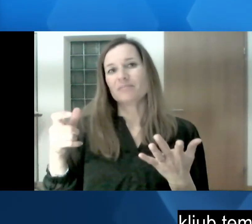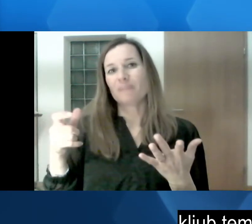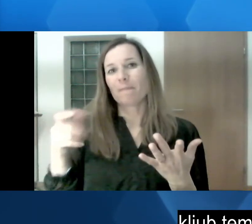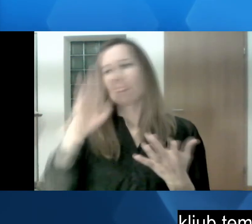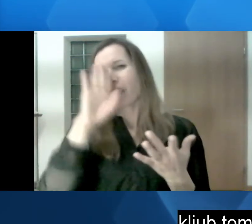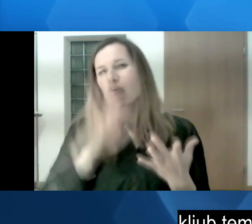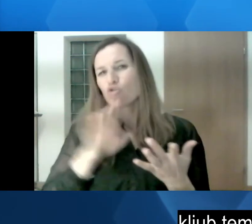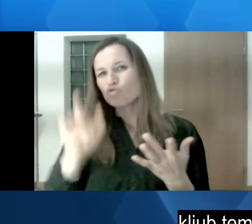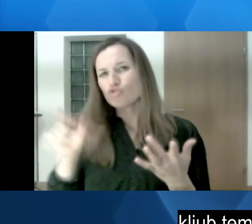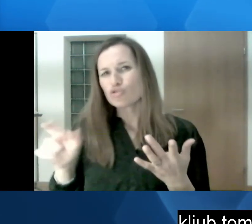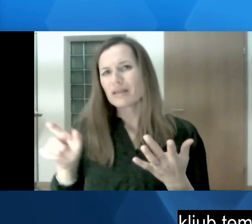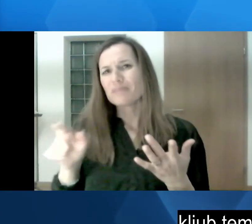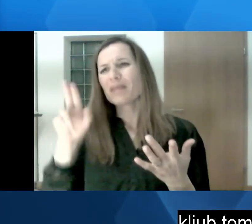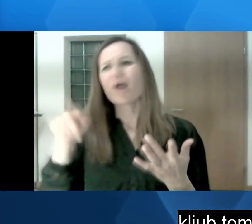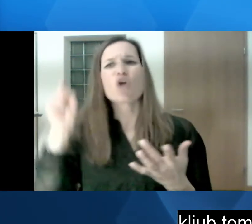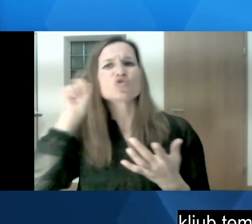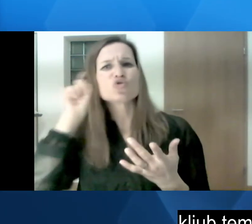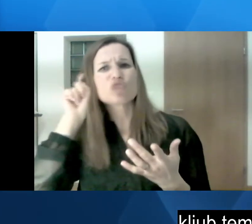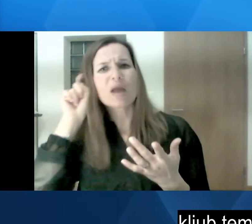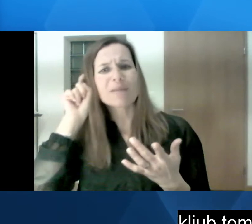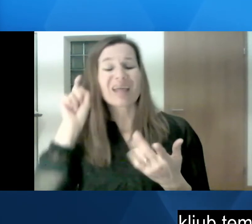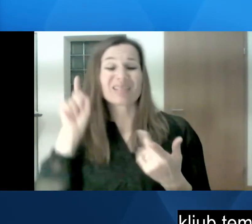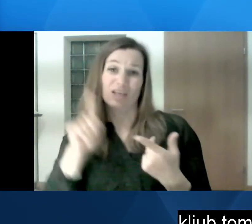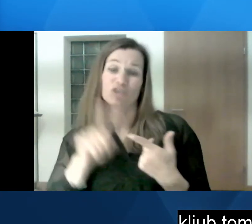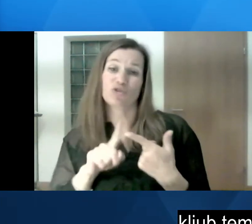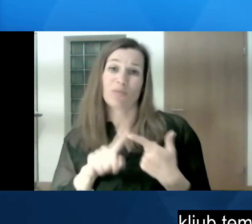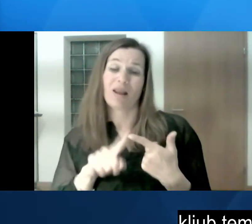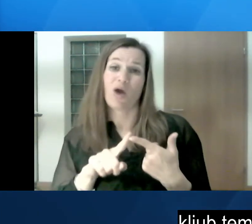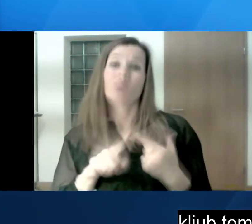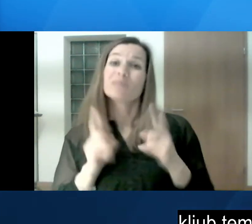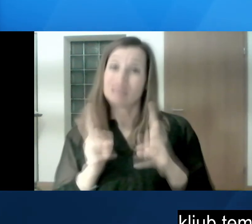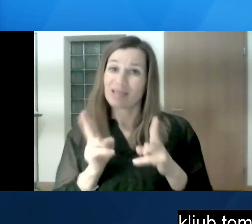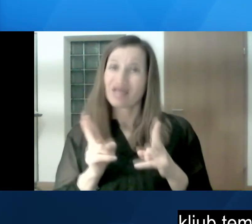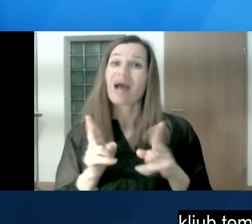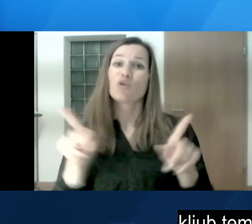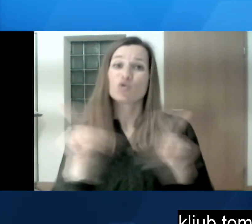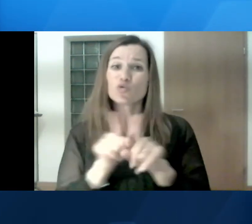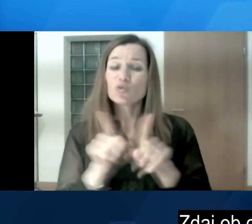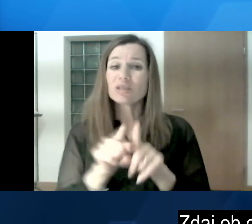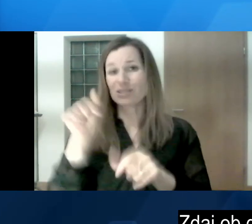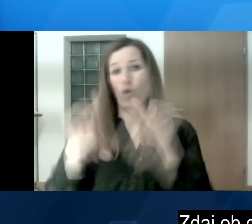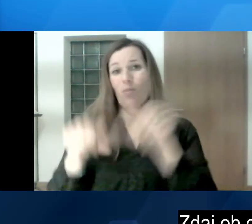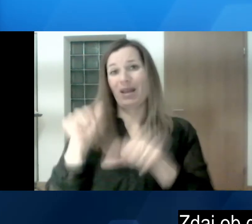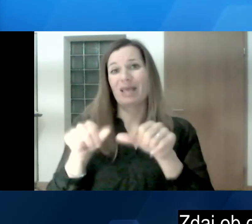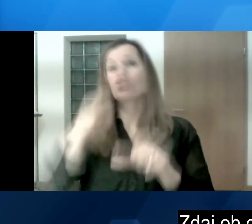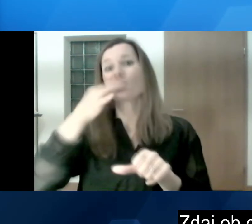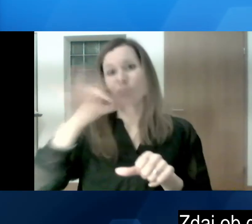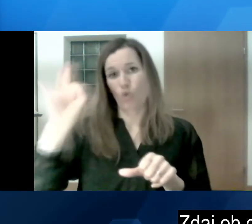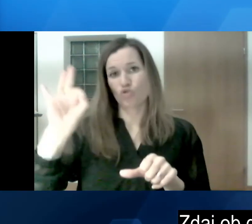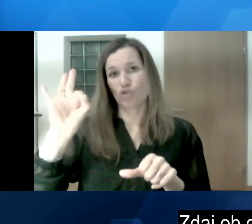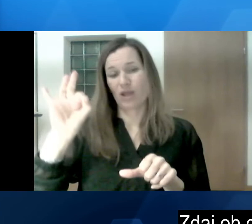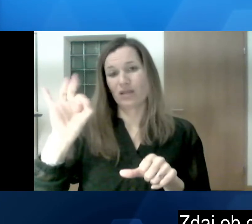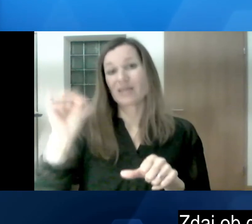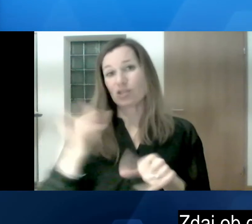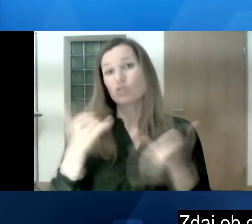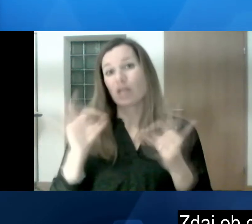aparati, kljub temu, da bi se dalo tudi z operacijo izboljšati, tako da zdaj ob dobrem sodelovanju